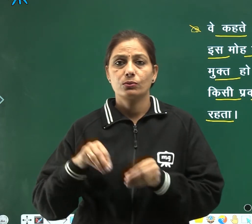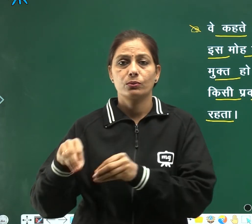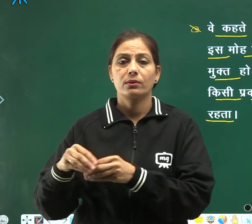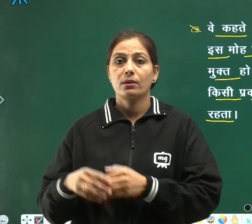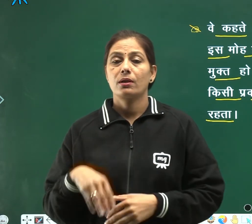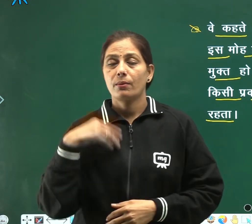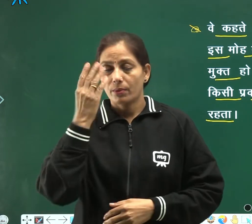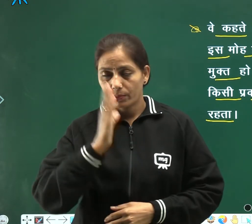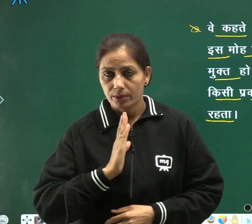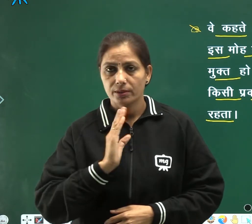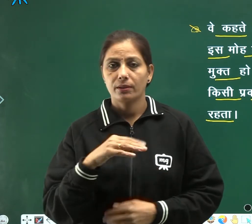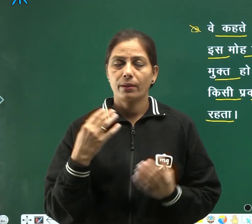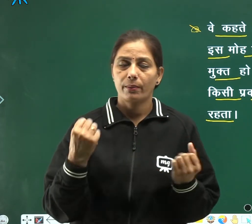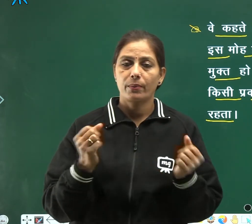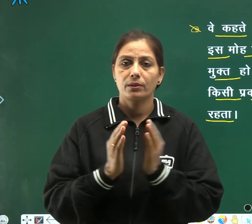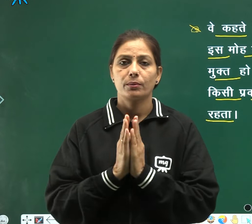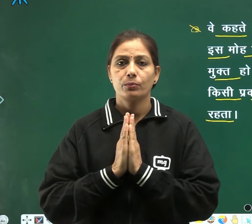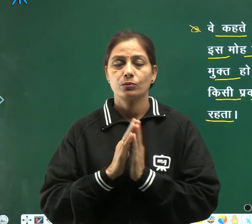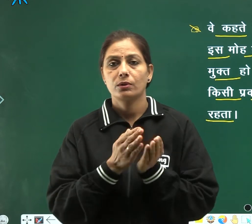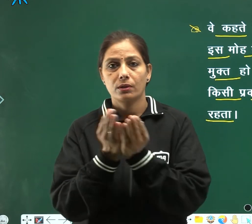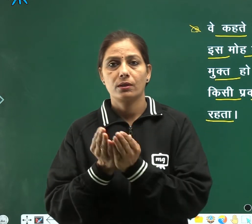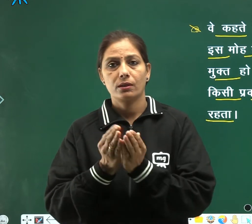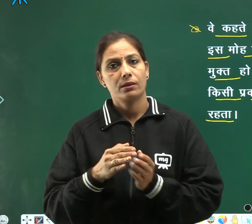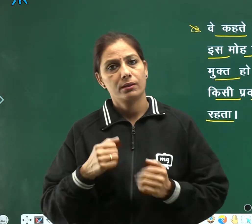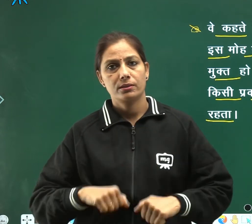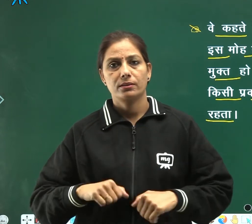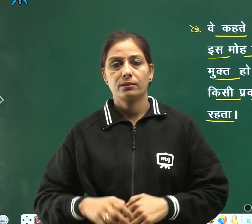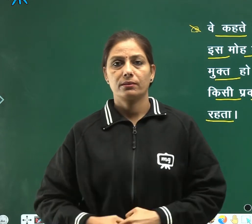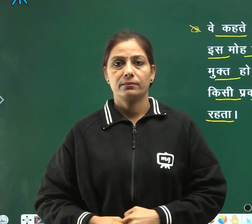की भक्ति करनी चाहिए।